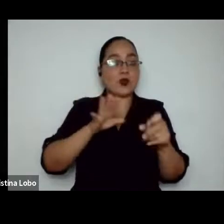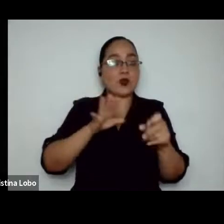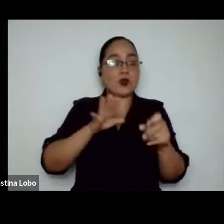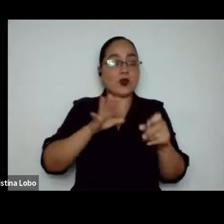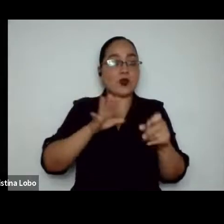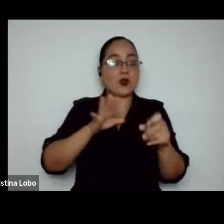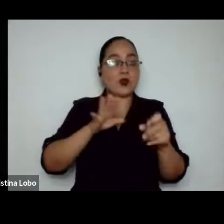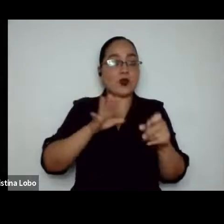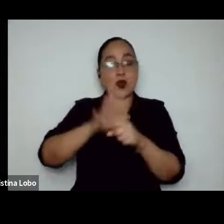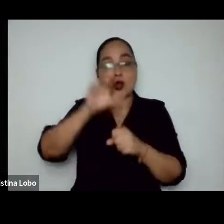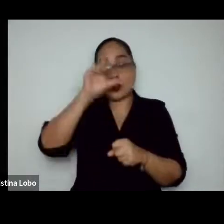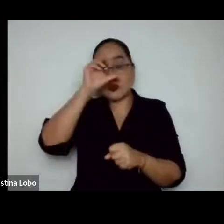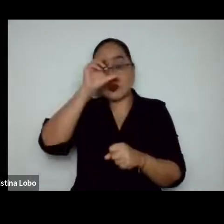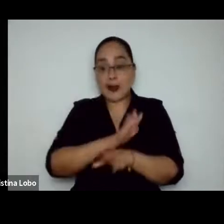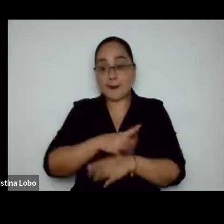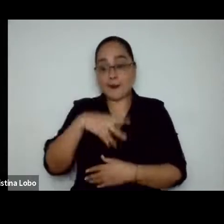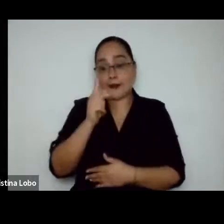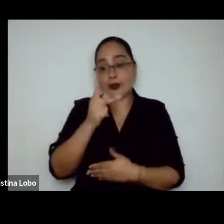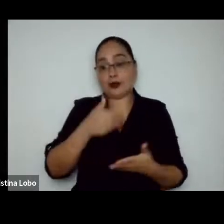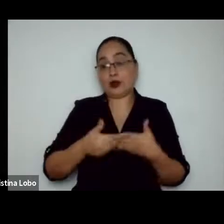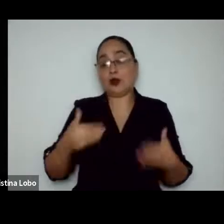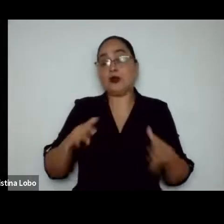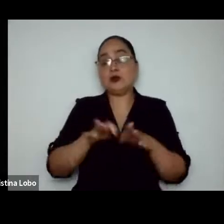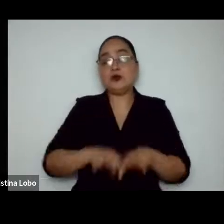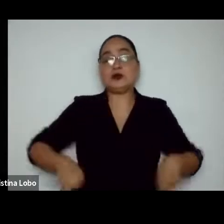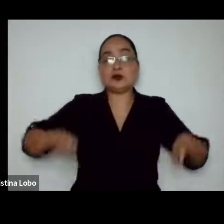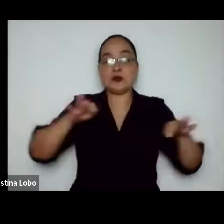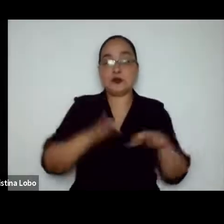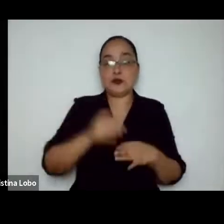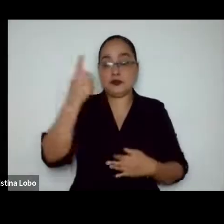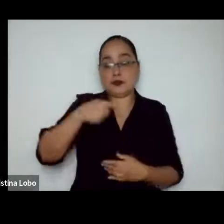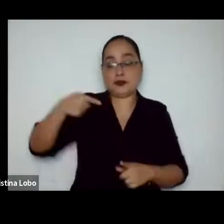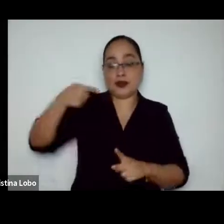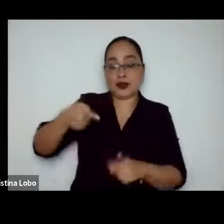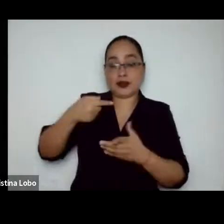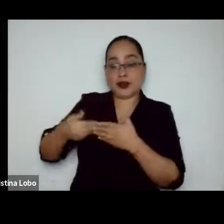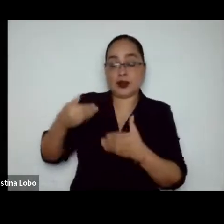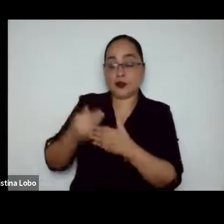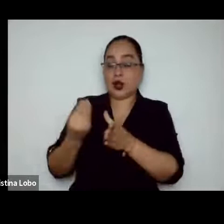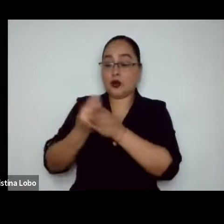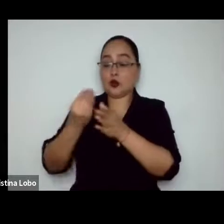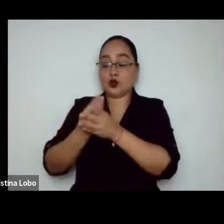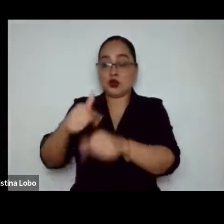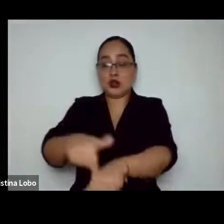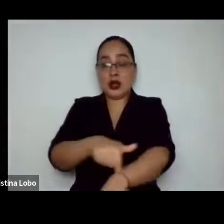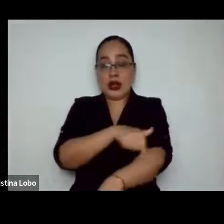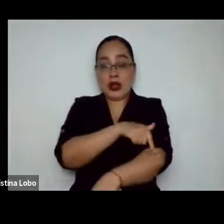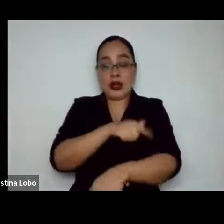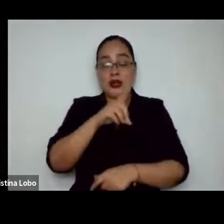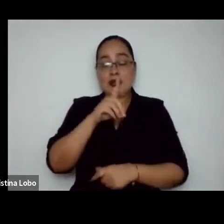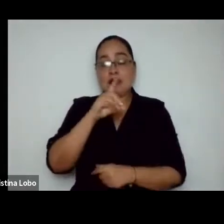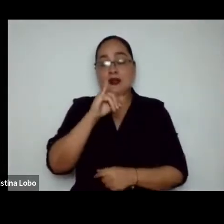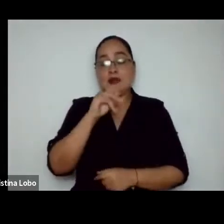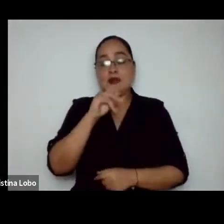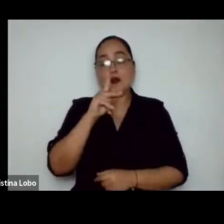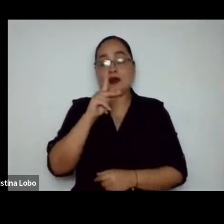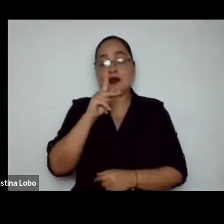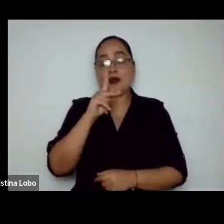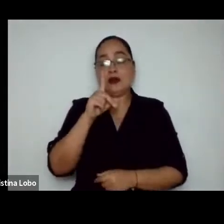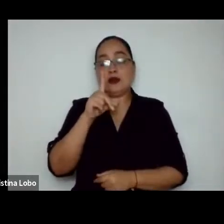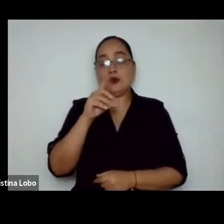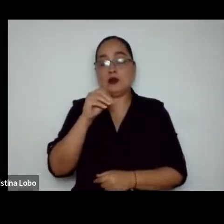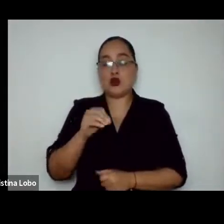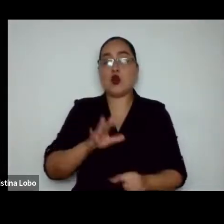evolución, pero más importante tal vez para nuestros efectos, para este diplomado, pues es las funciones que pueden